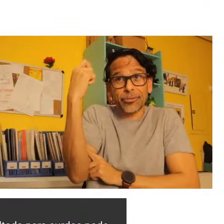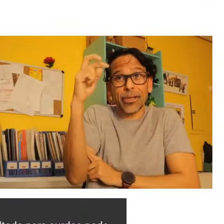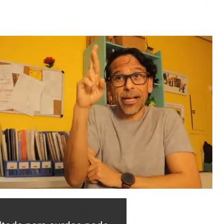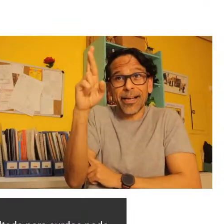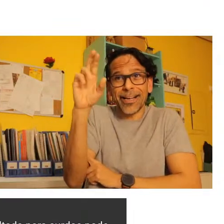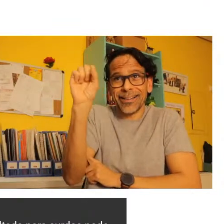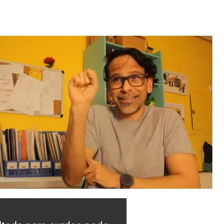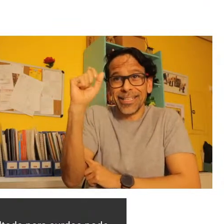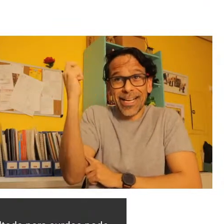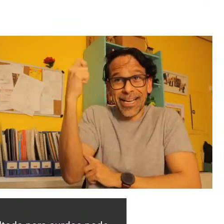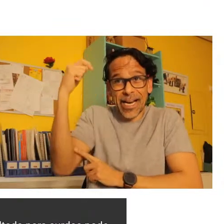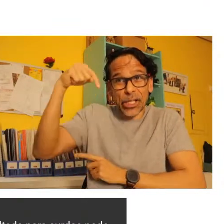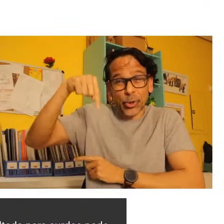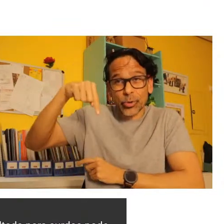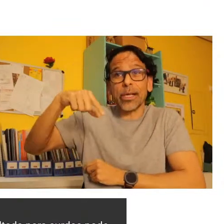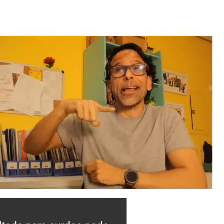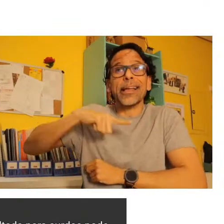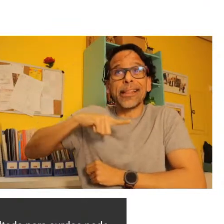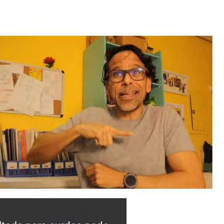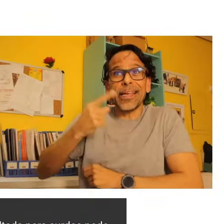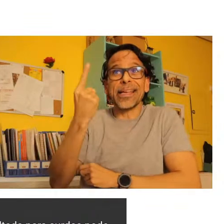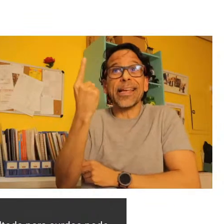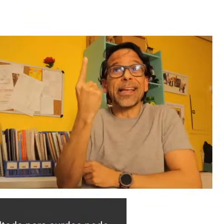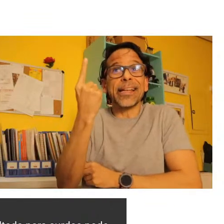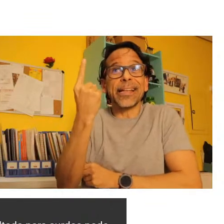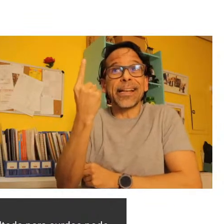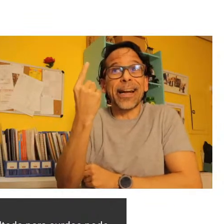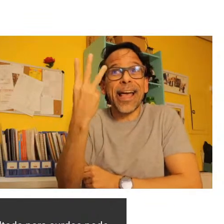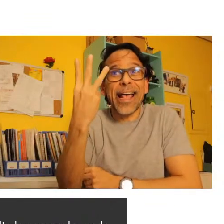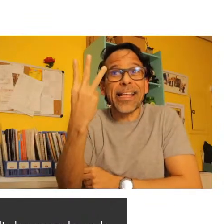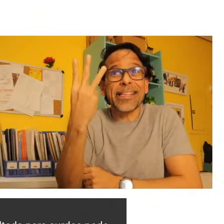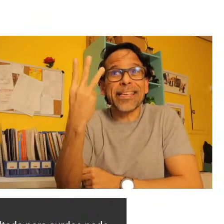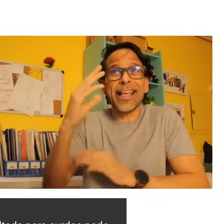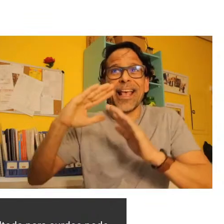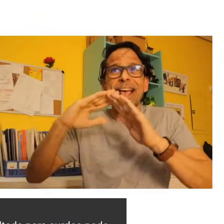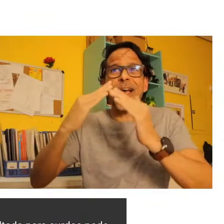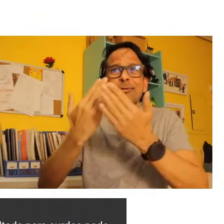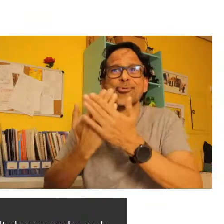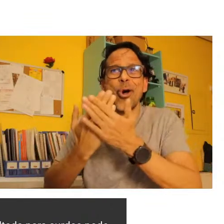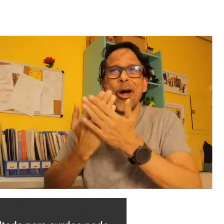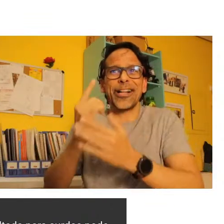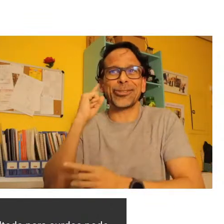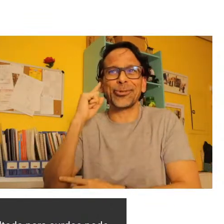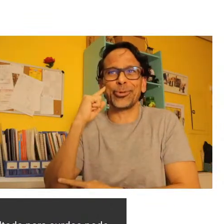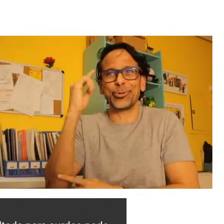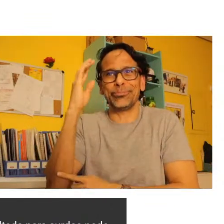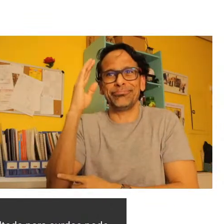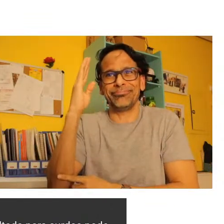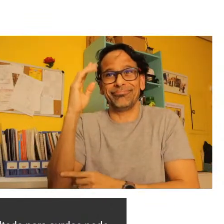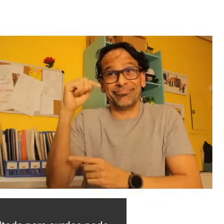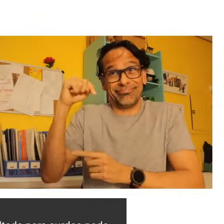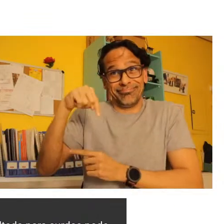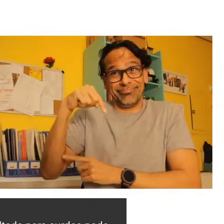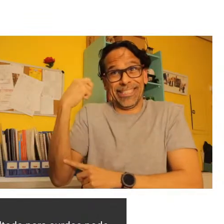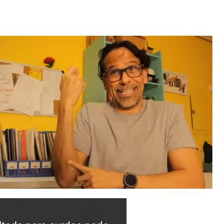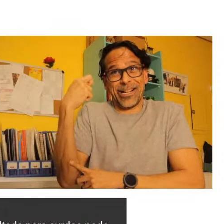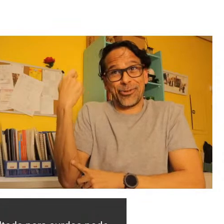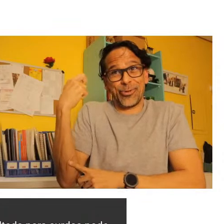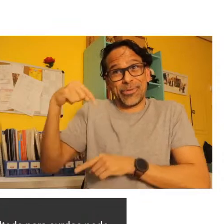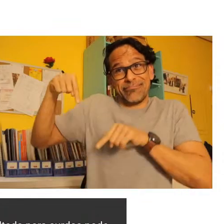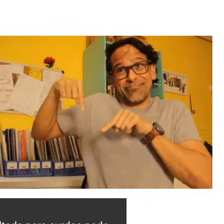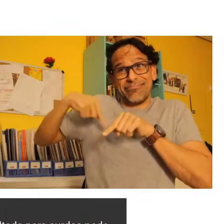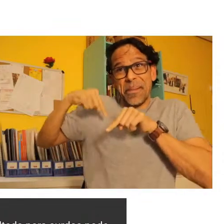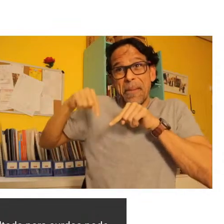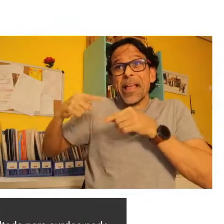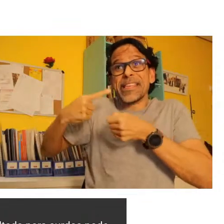imenso é aprender para mim a realidade é aqui no Rio Grande do Sul e eu conheço